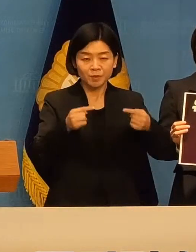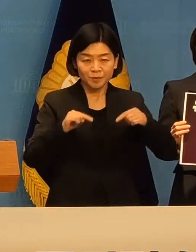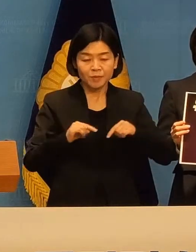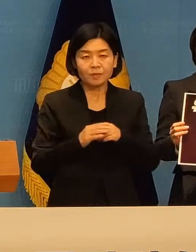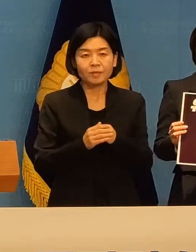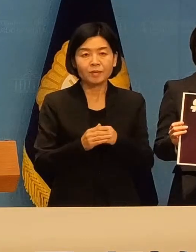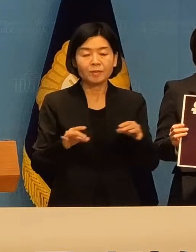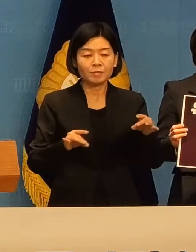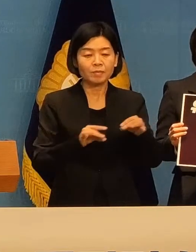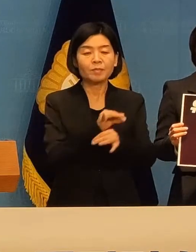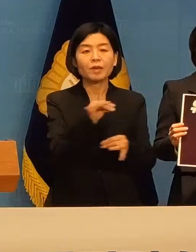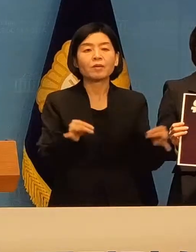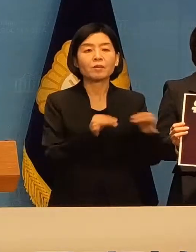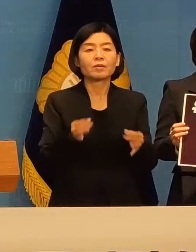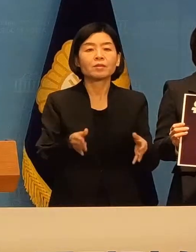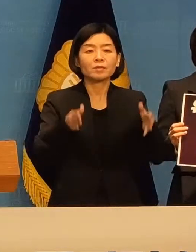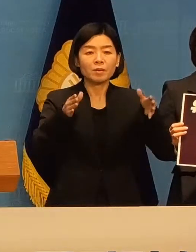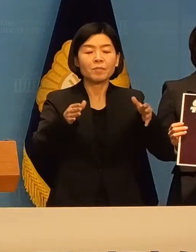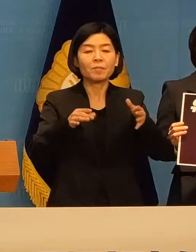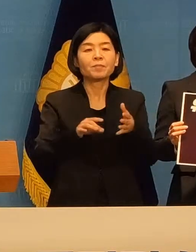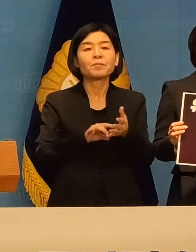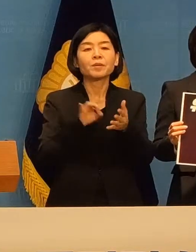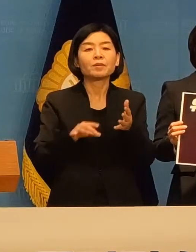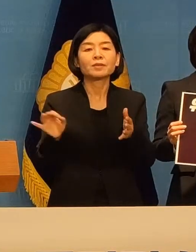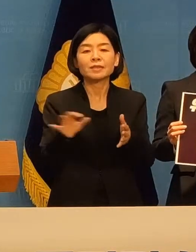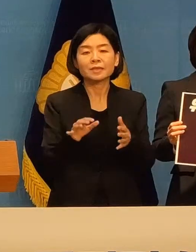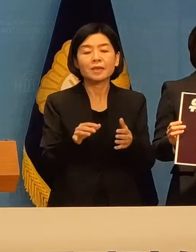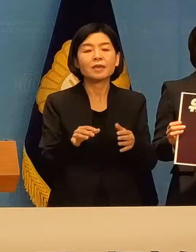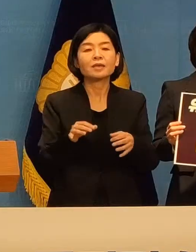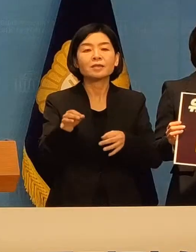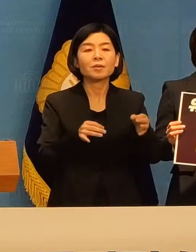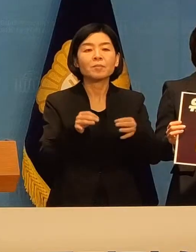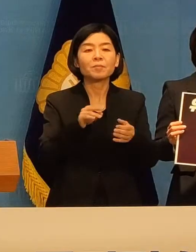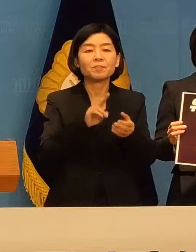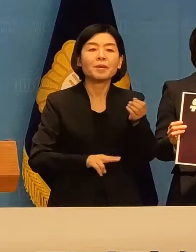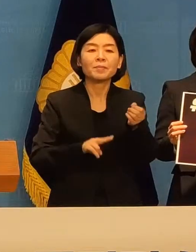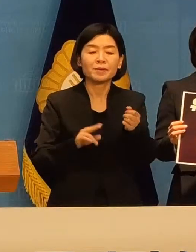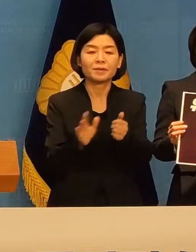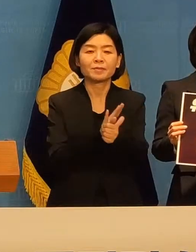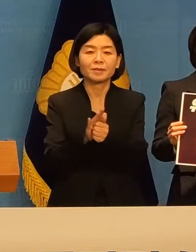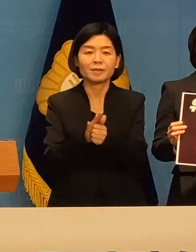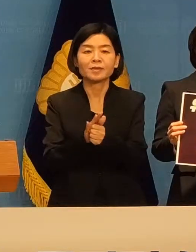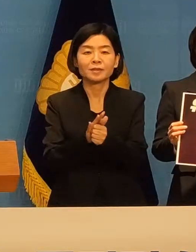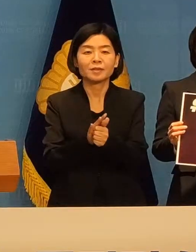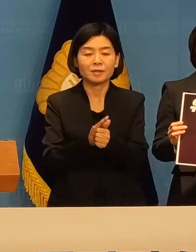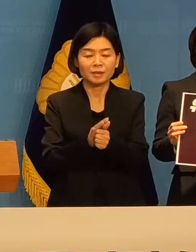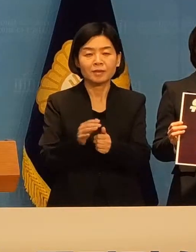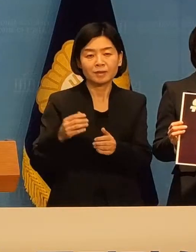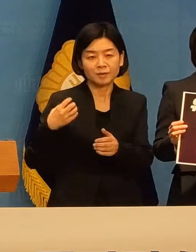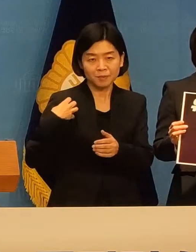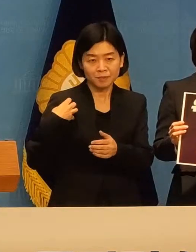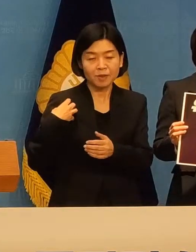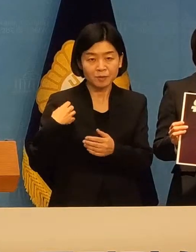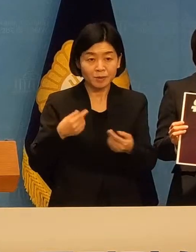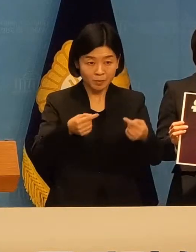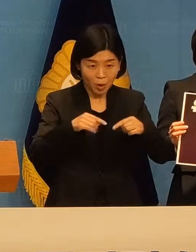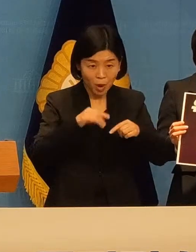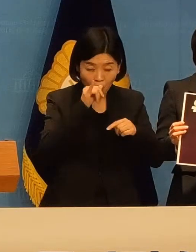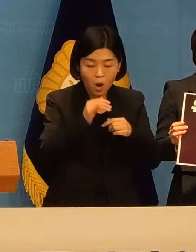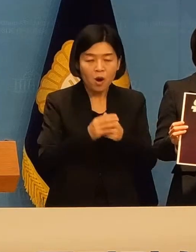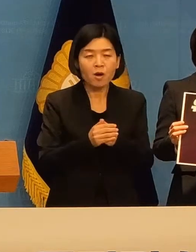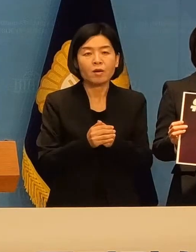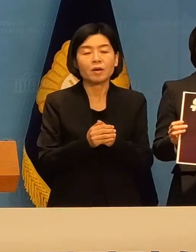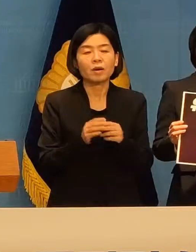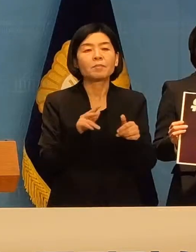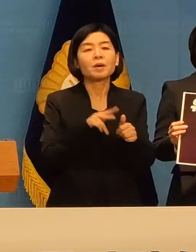백화점 면세점 판매 서비스 노조 하인주 수석 부위원장님, 이서영 사무처장님 오셨습니다. 마트 산업노조 강우철 위원장님,